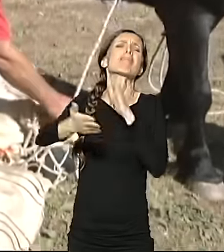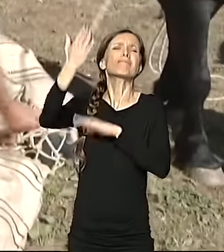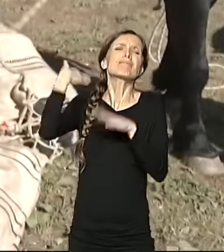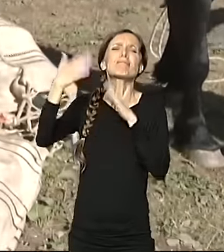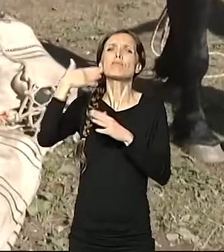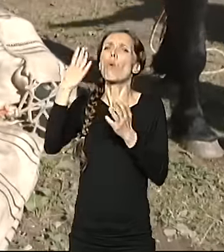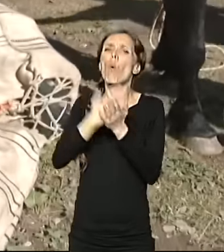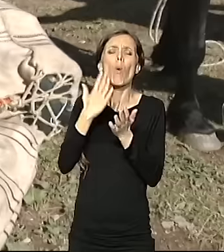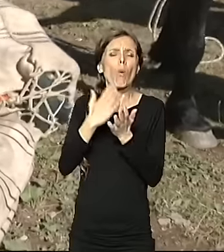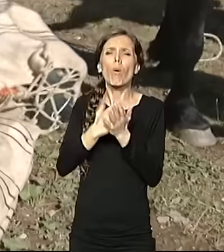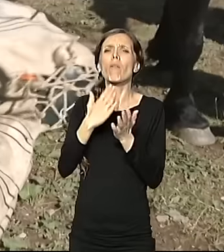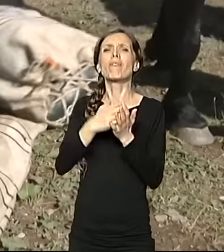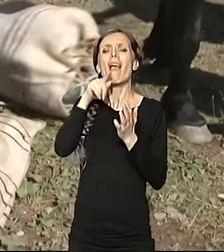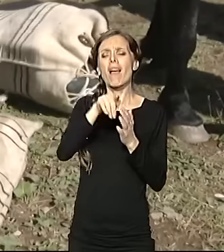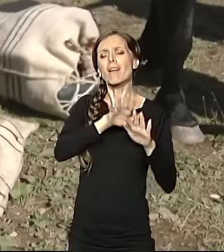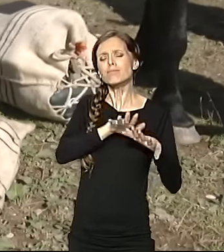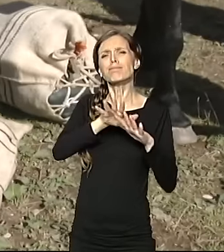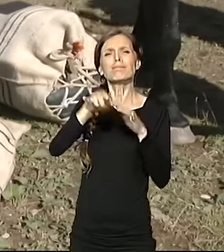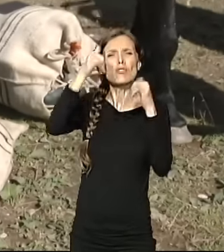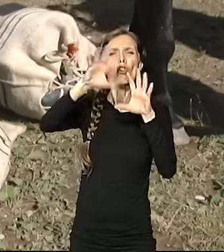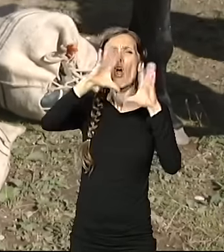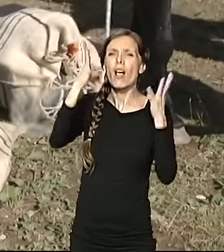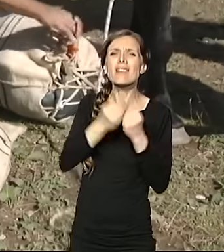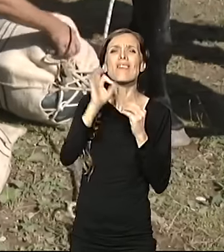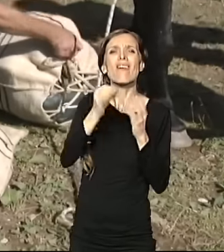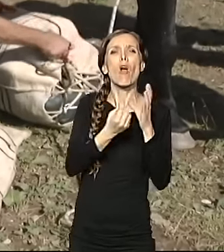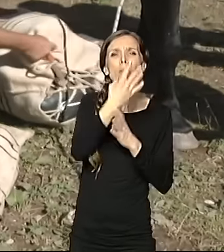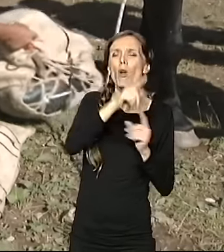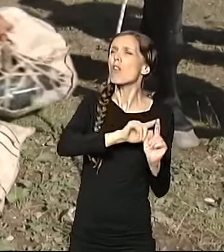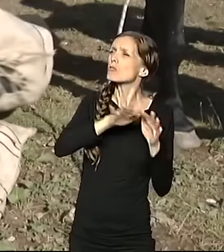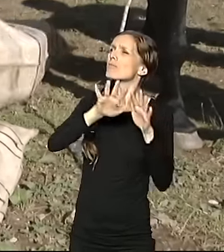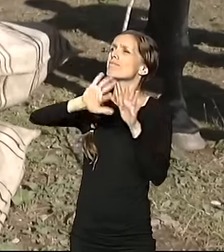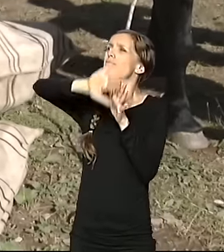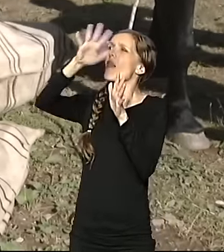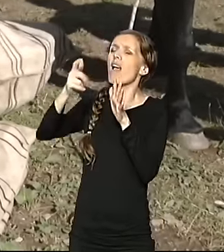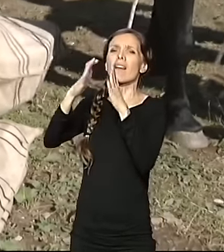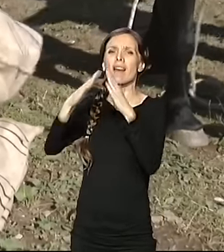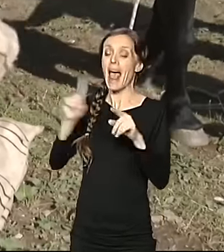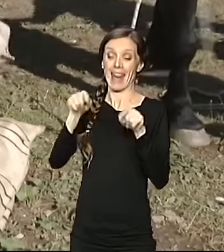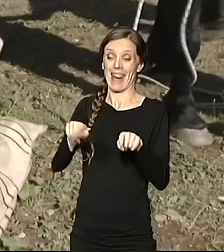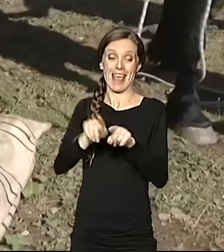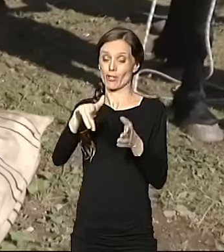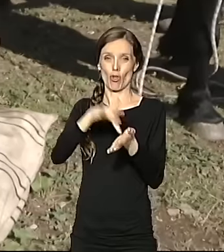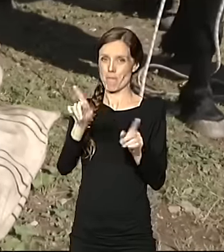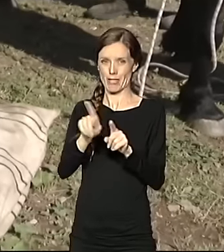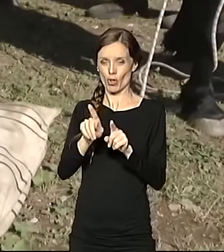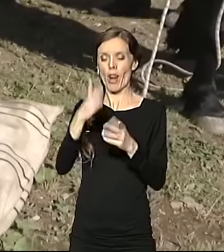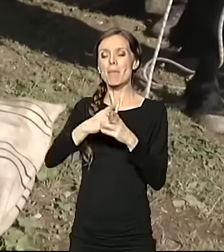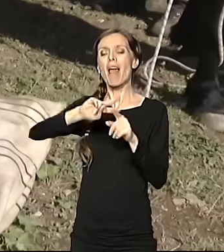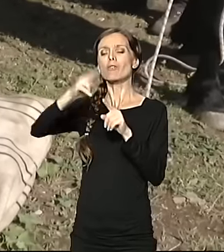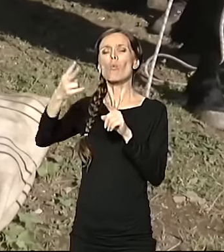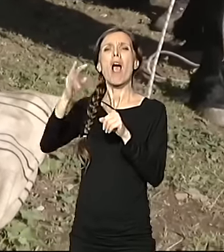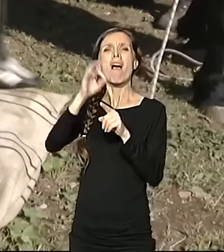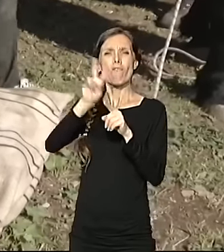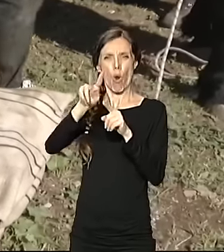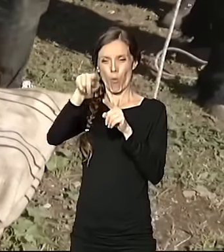na Katune, nisu baš na ovaj, nego smo bili s druge strane Volijaka do razgraničenja Crne Gore i Austrije.